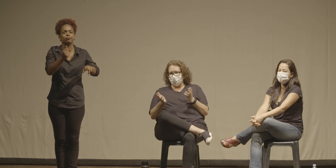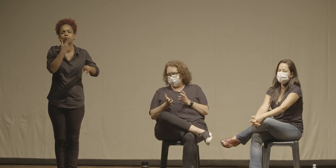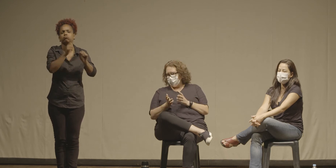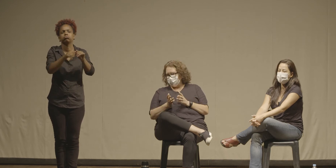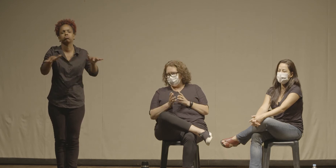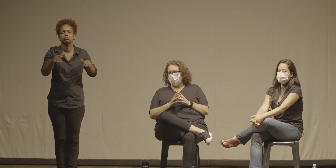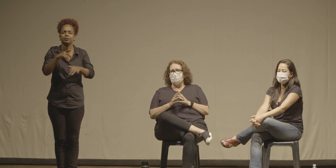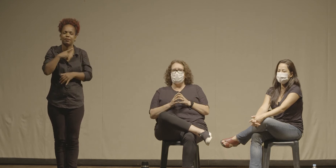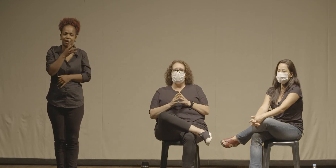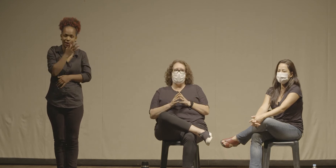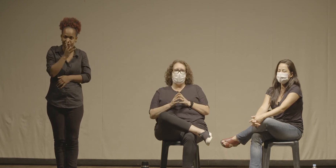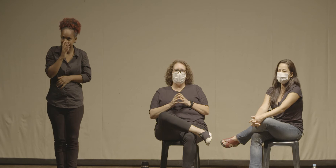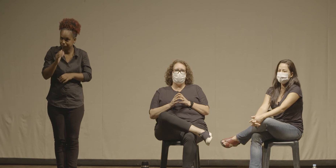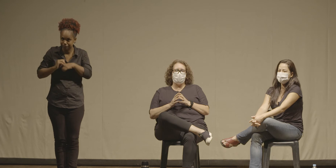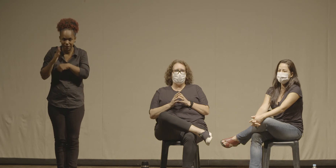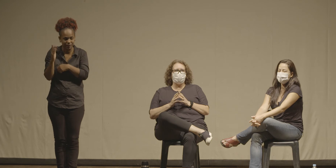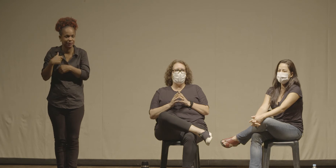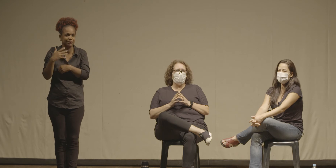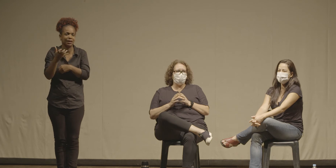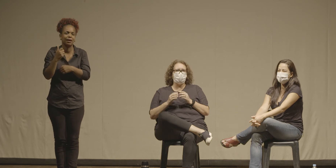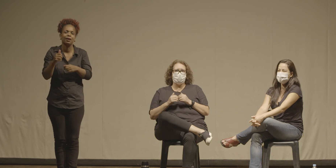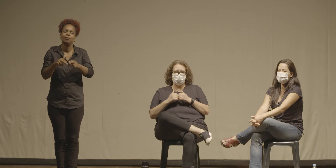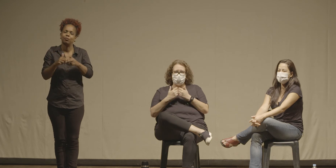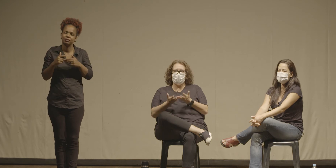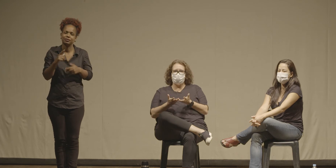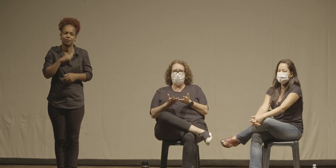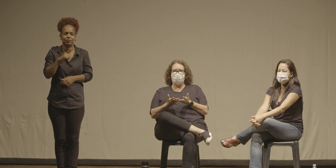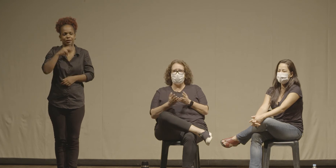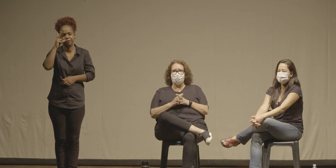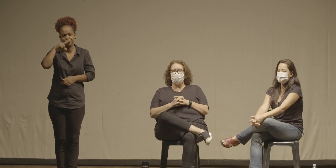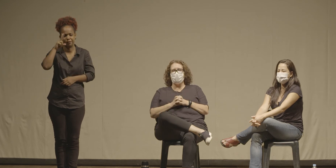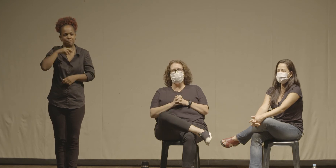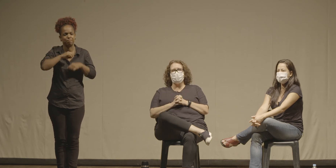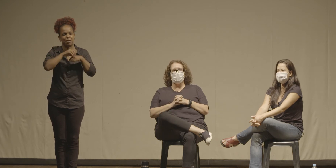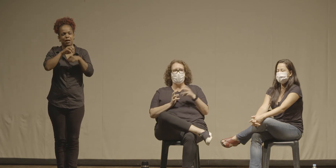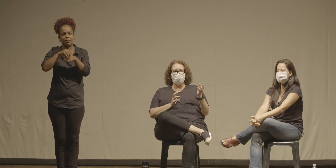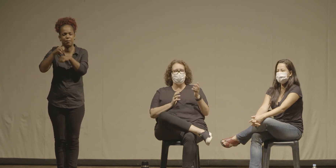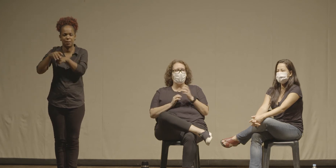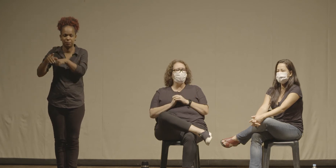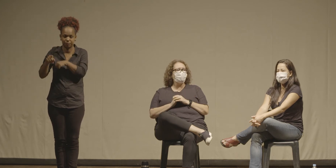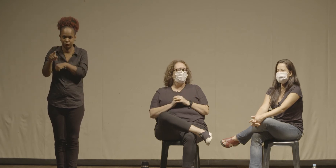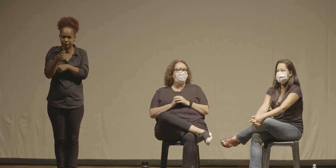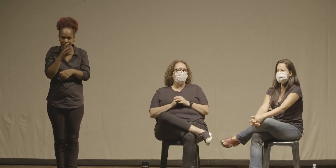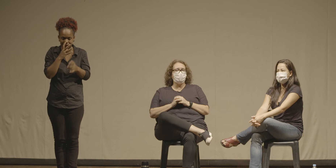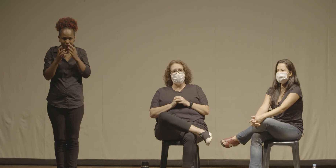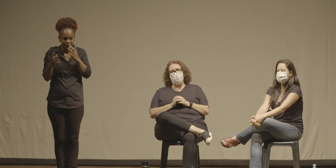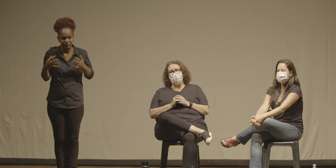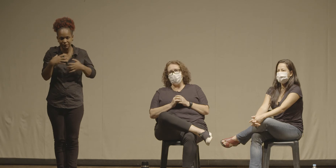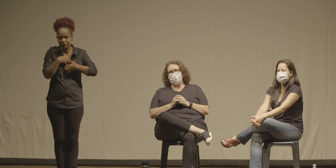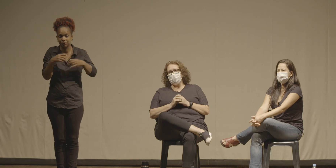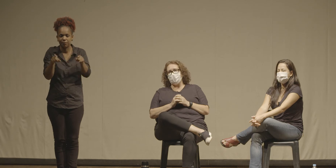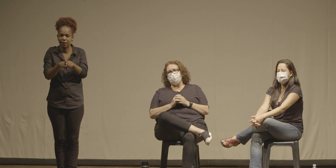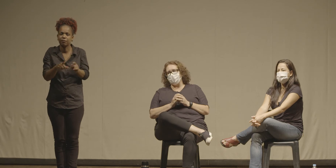número de pessoas, por uma questão mesmo da sua história chegar até as pessoas, alcançá-las e